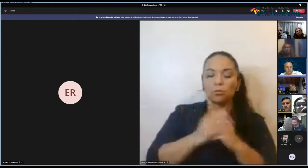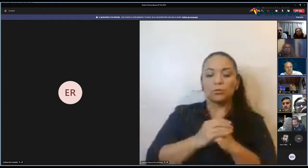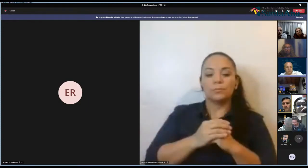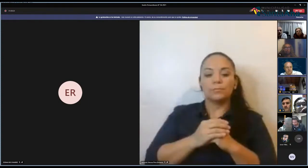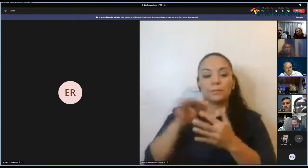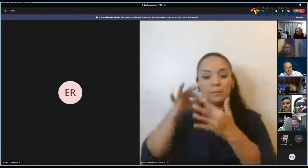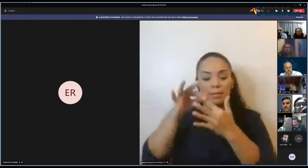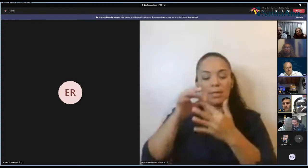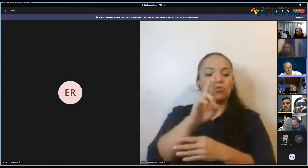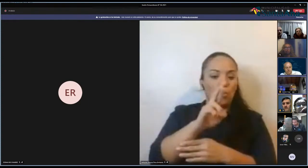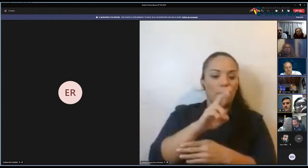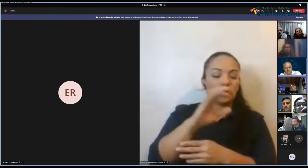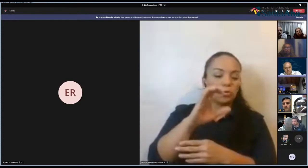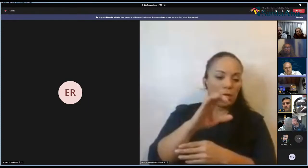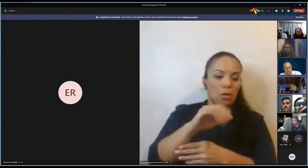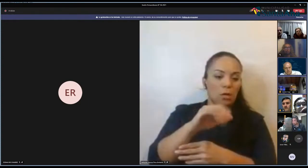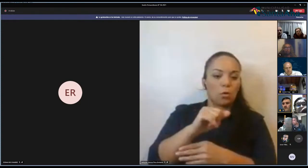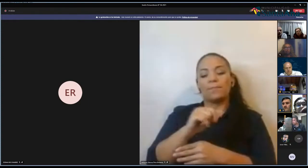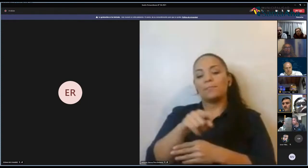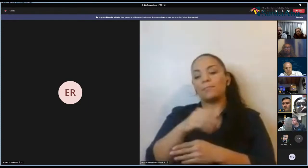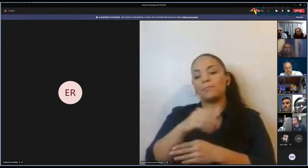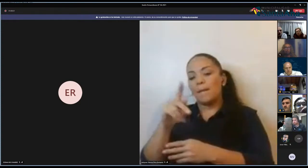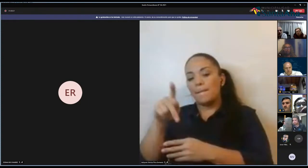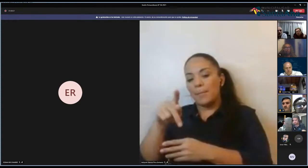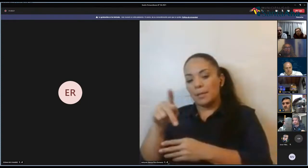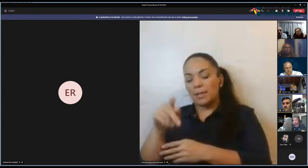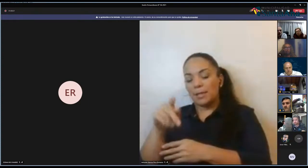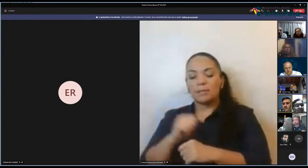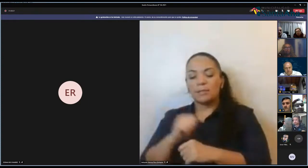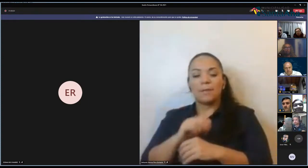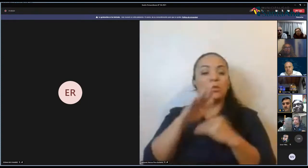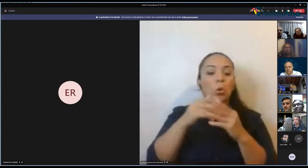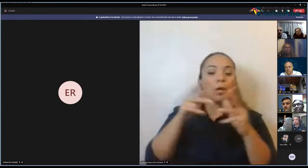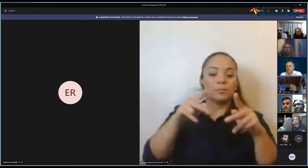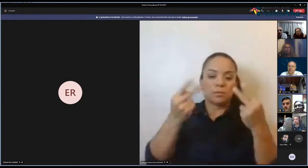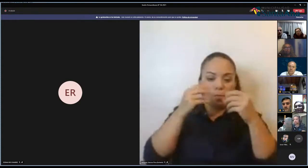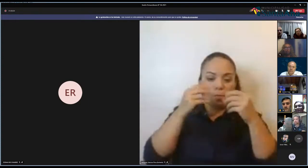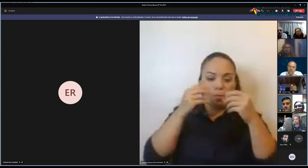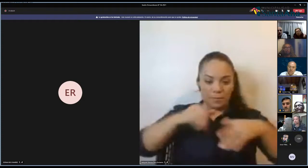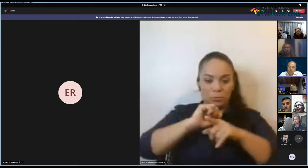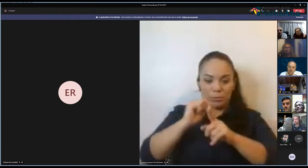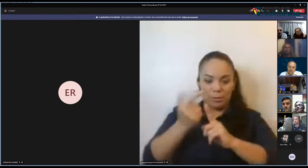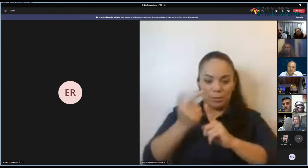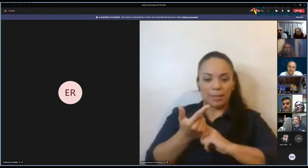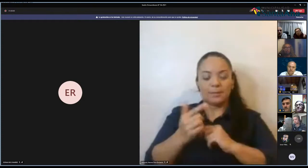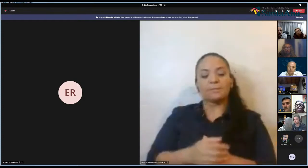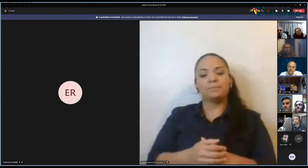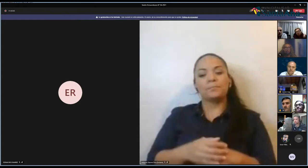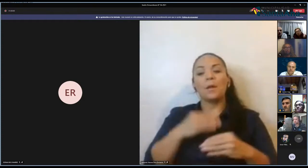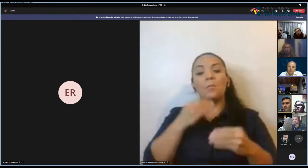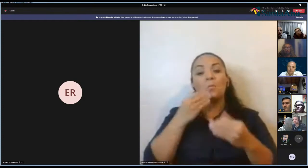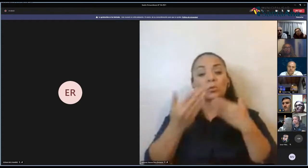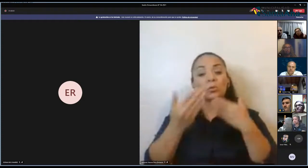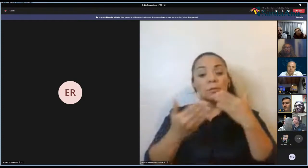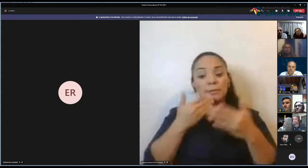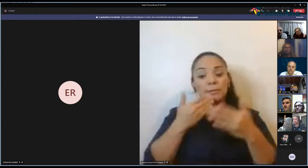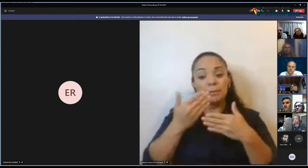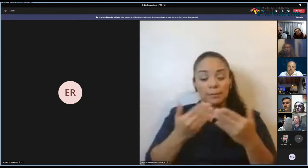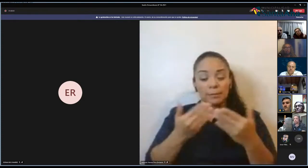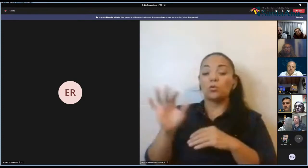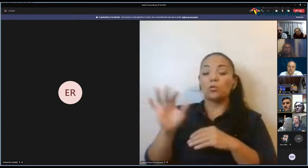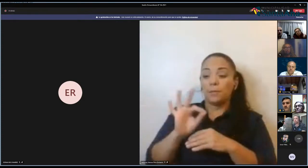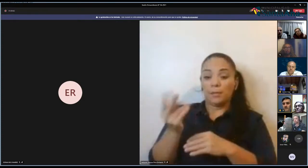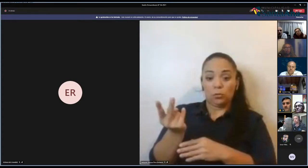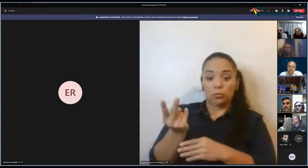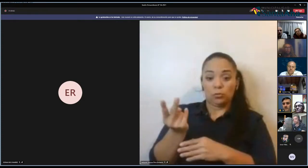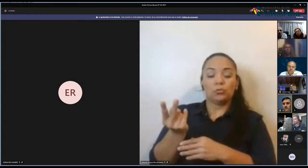roberto ya un castro y si hay público que nos sigue en redes sociales muchas gracias a los invitados especiales por